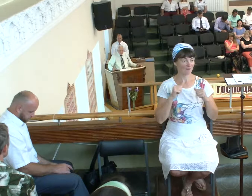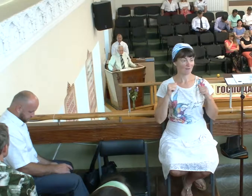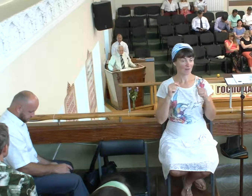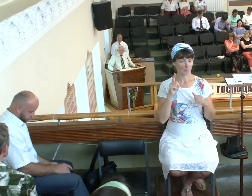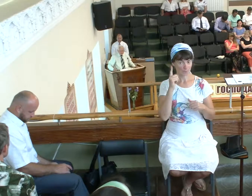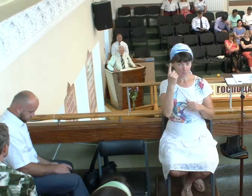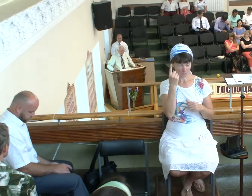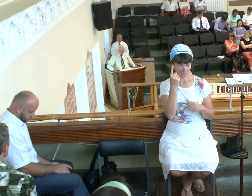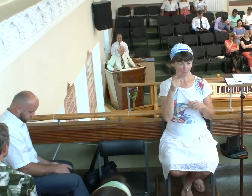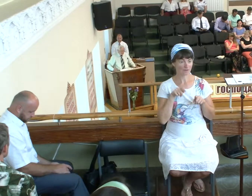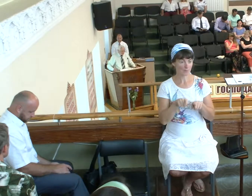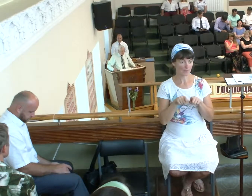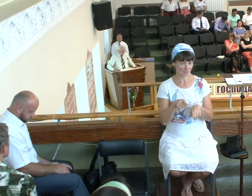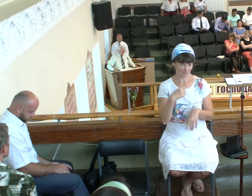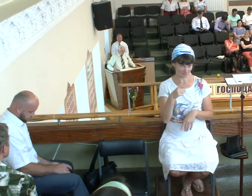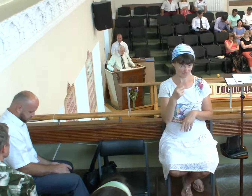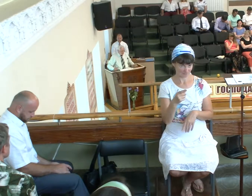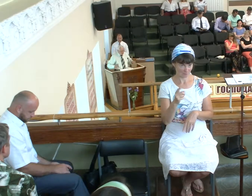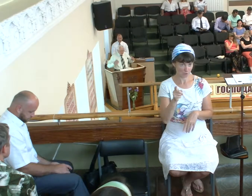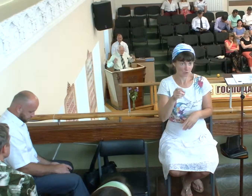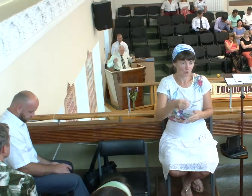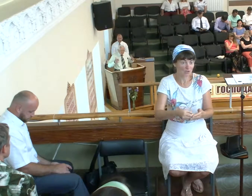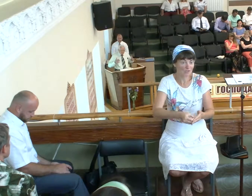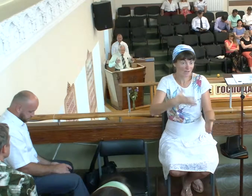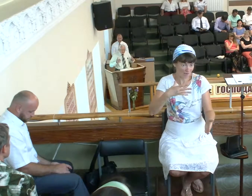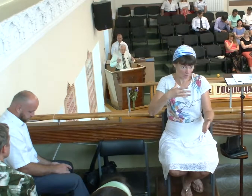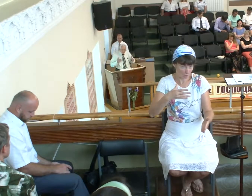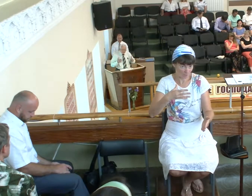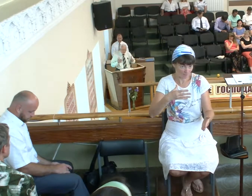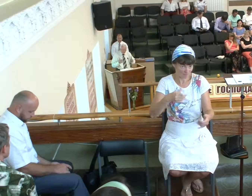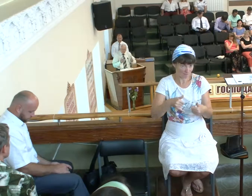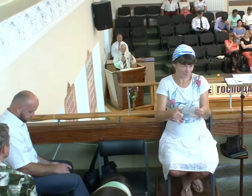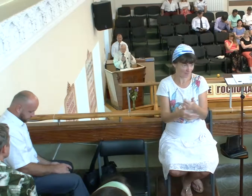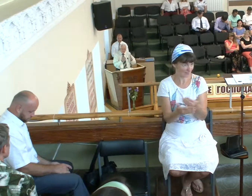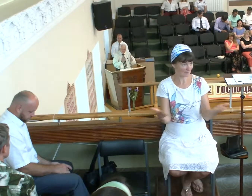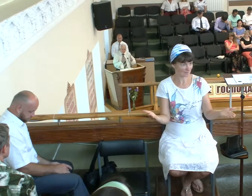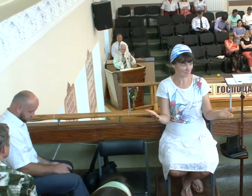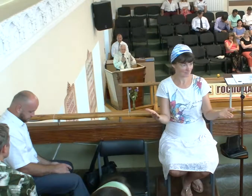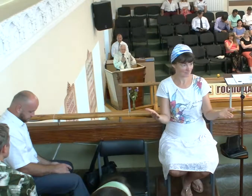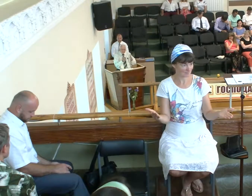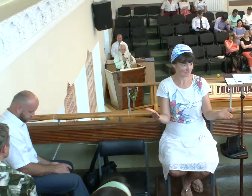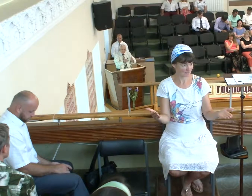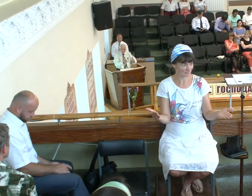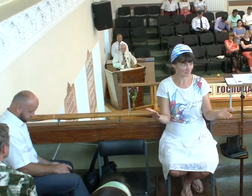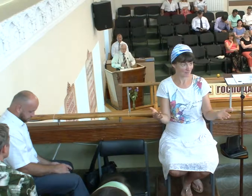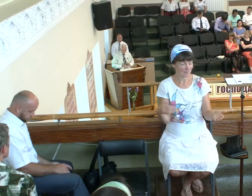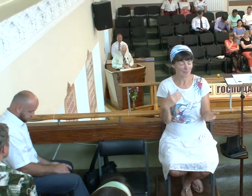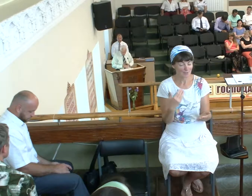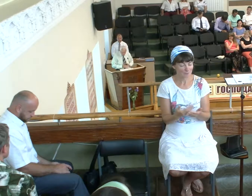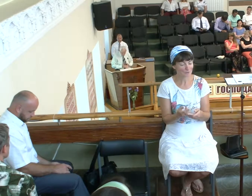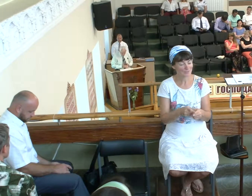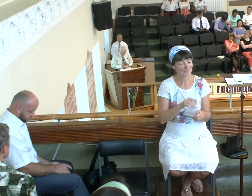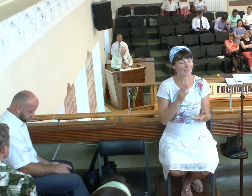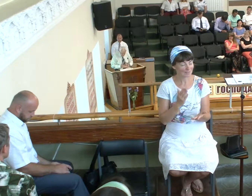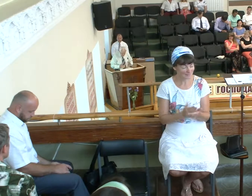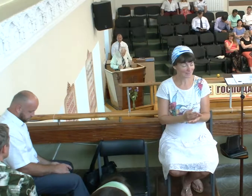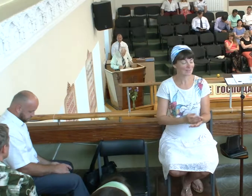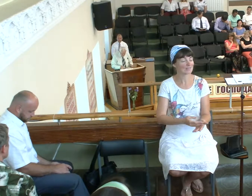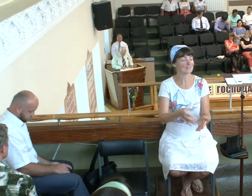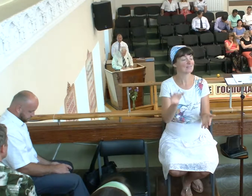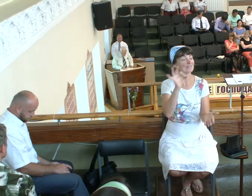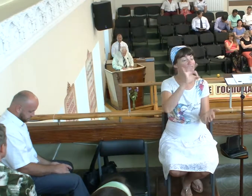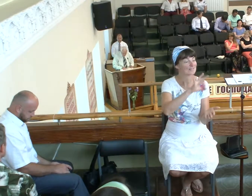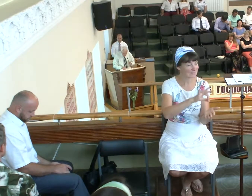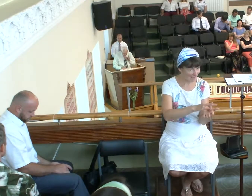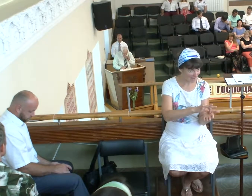нас самое ценное в жизни. Оно и делает нашу жизнь целеустремленной. Оно и